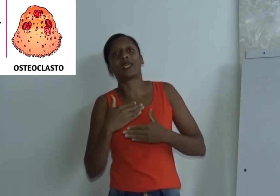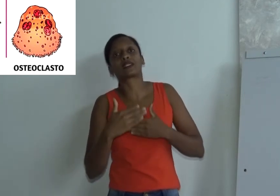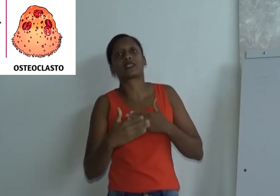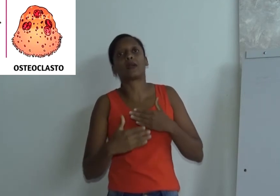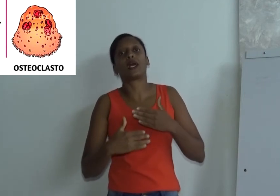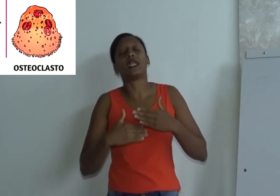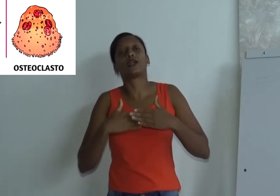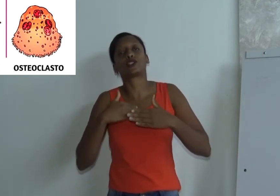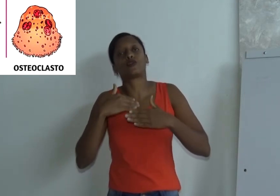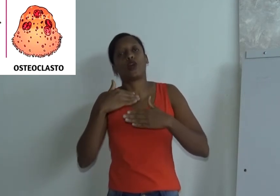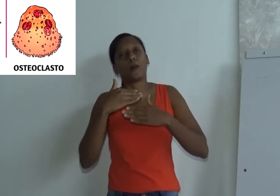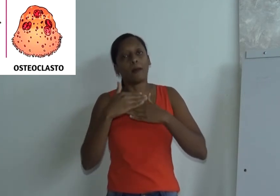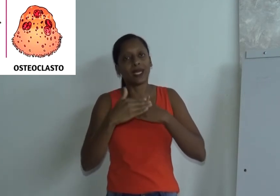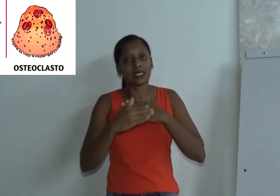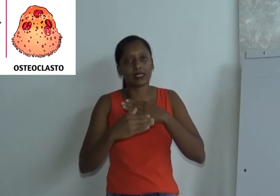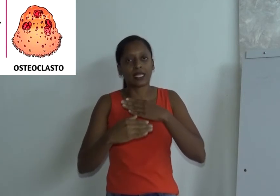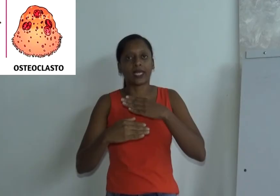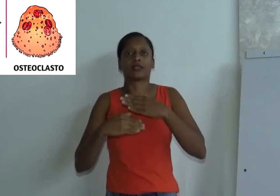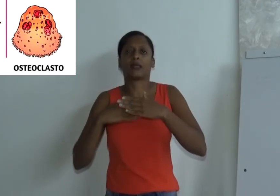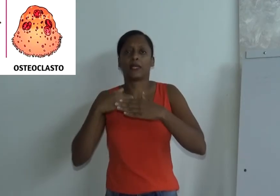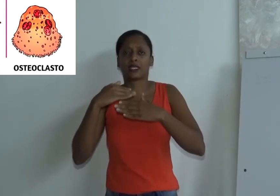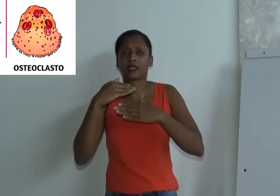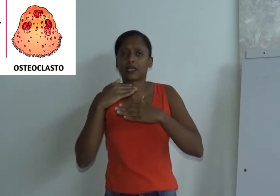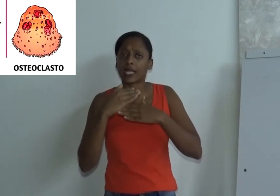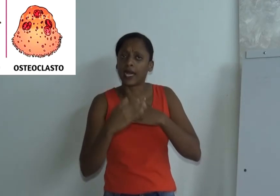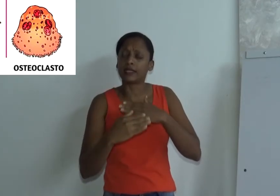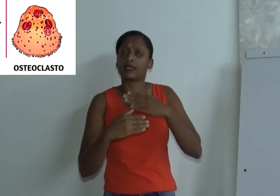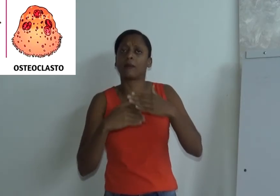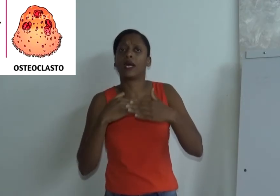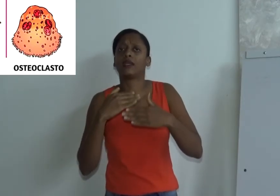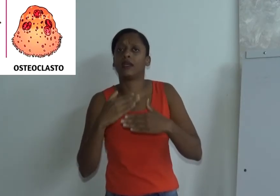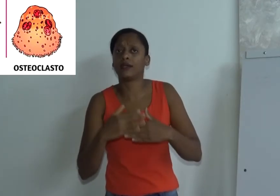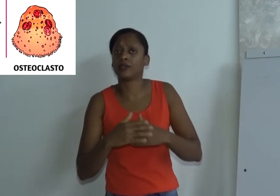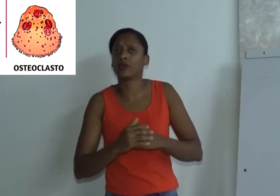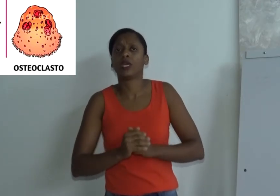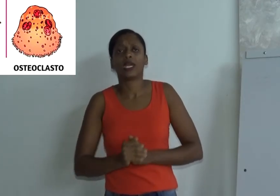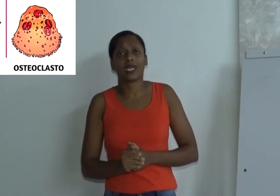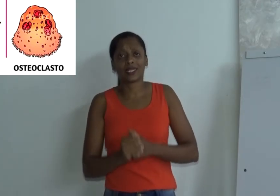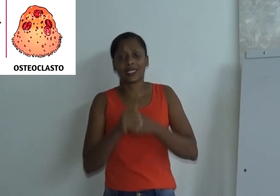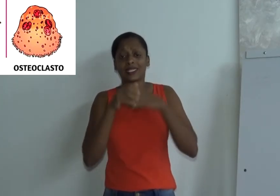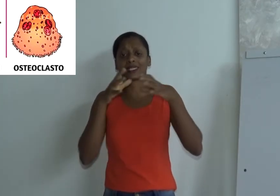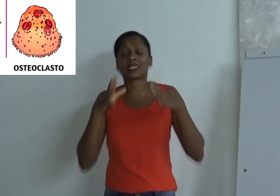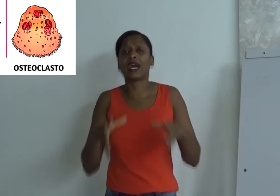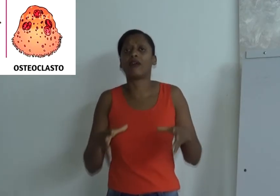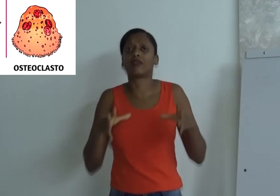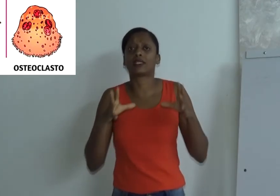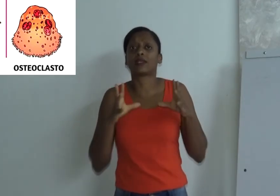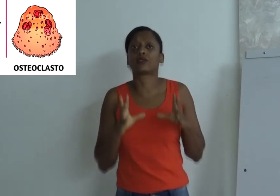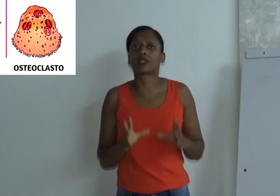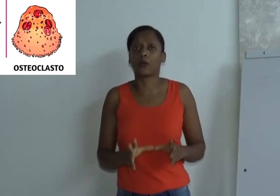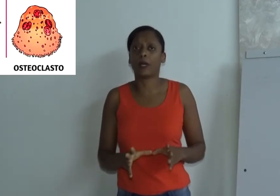começa a trabalhar de forma mais lenta, mas ela está trabalhando, ela está fazendo o seu